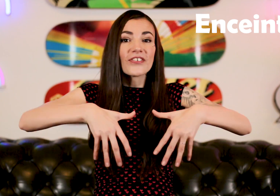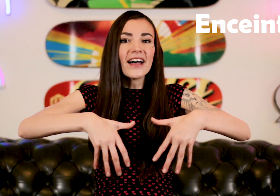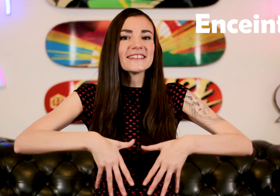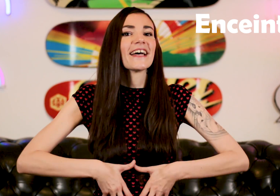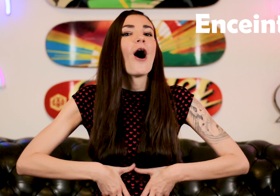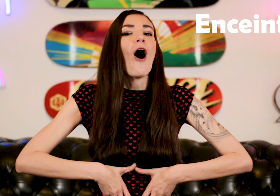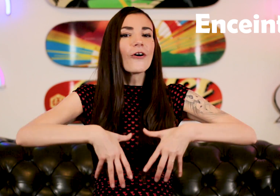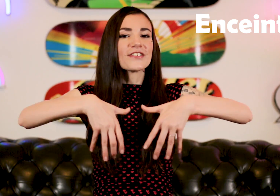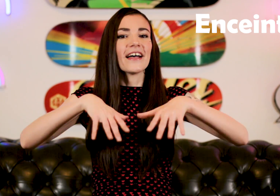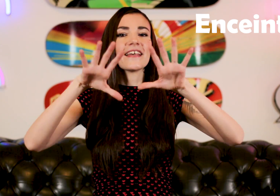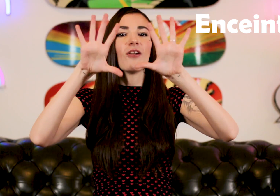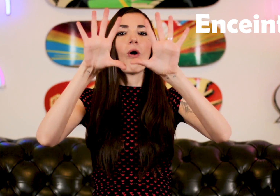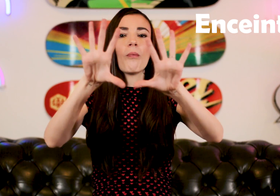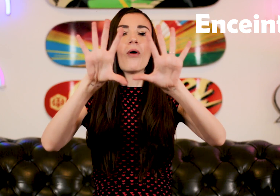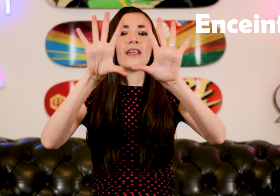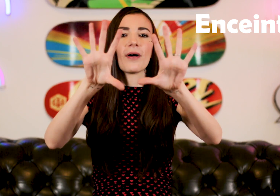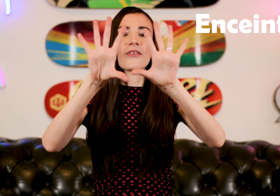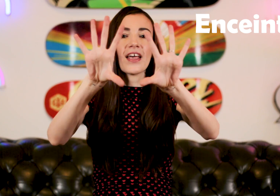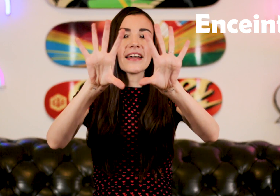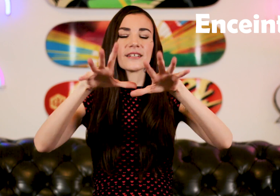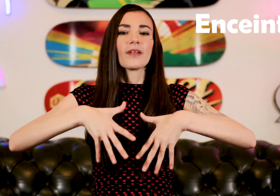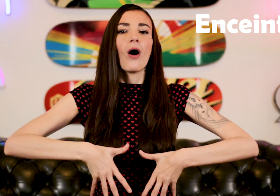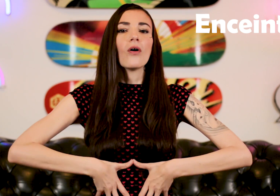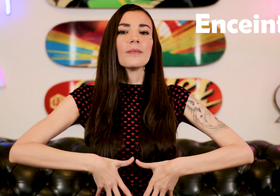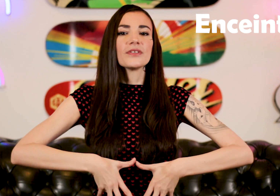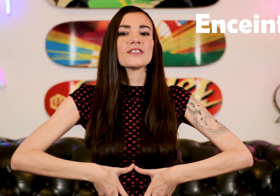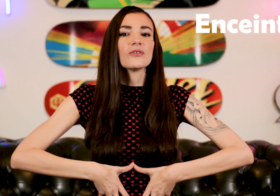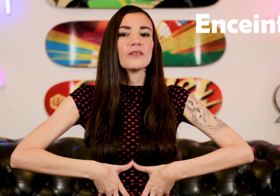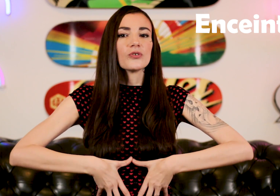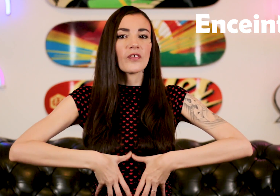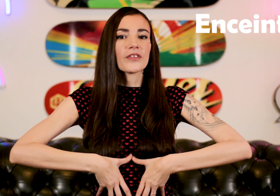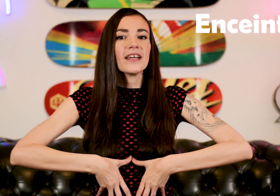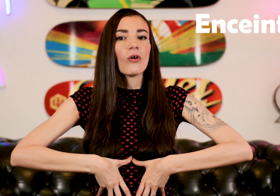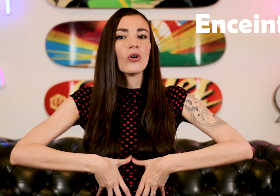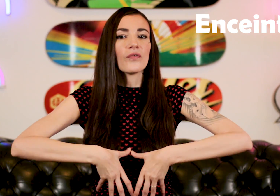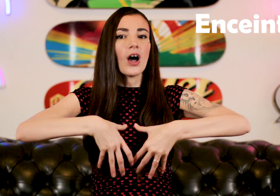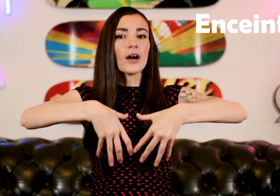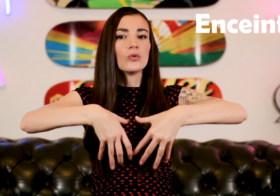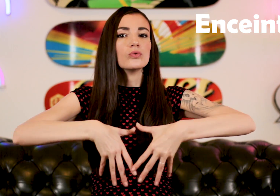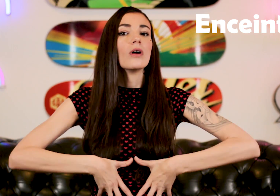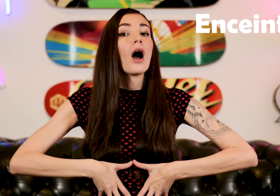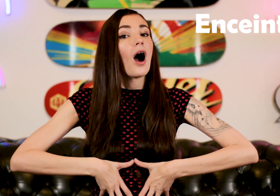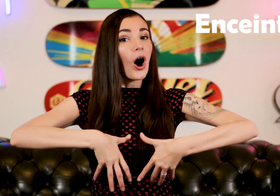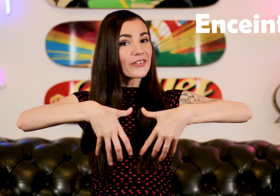enceinte. Enceinte, alors on prend les mains en 5, on les positionne au niveau du ventre et on gonfle un coup.